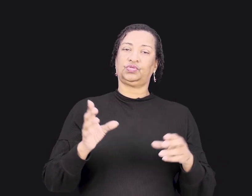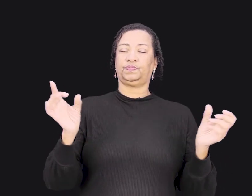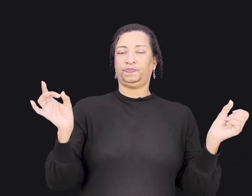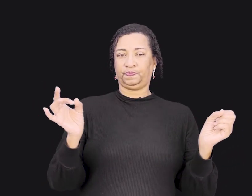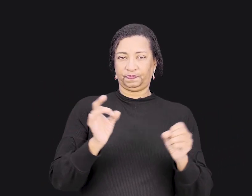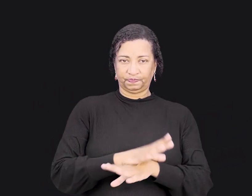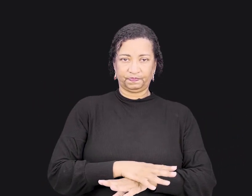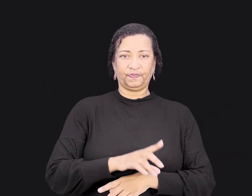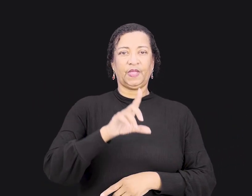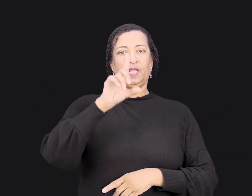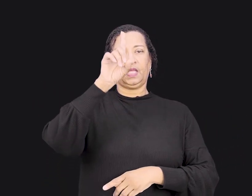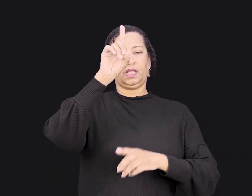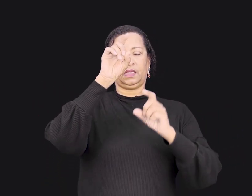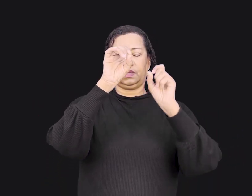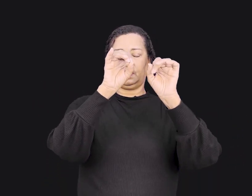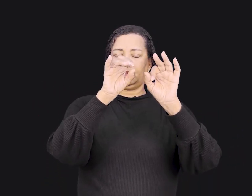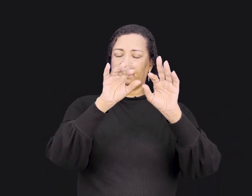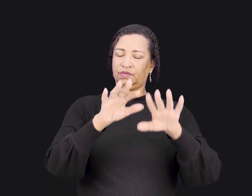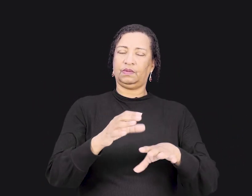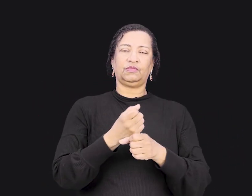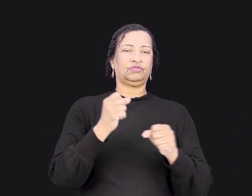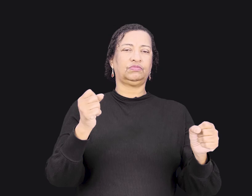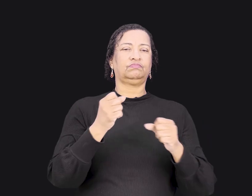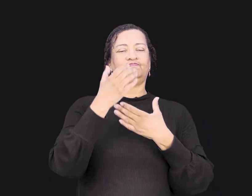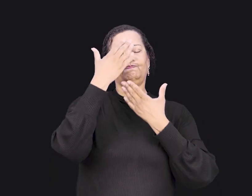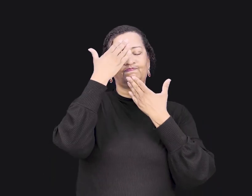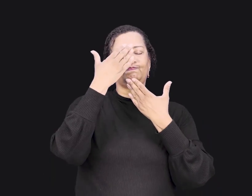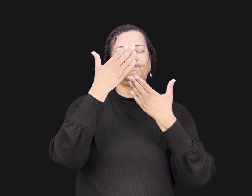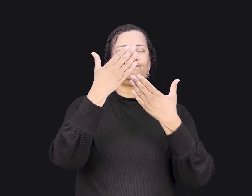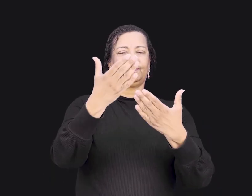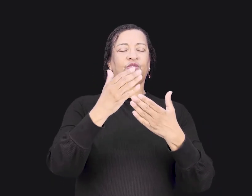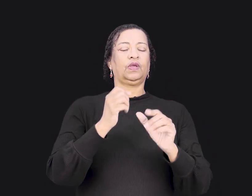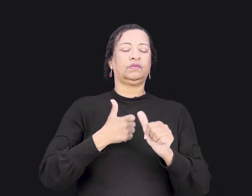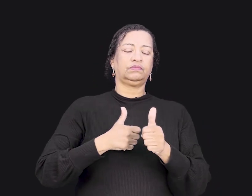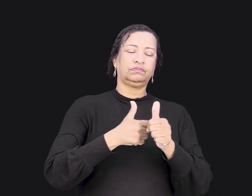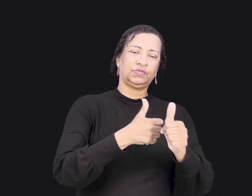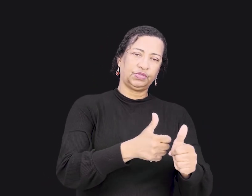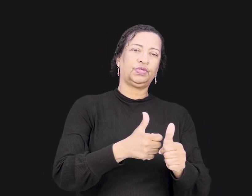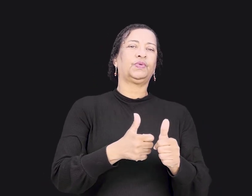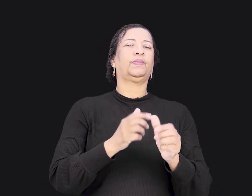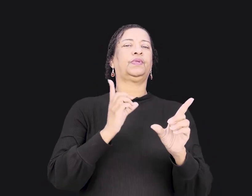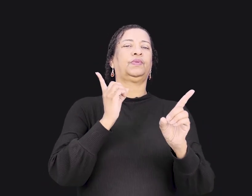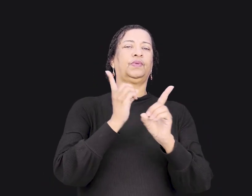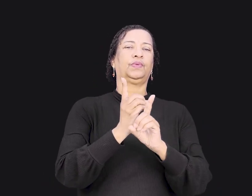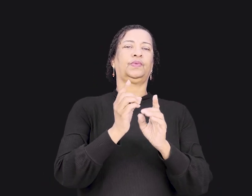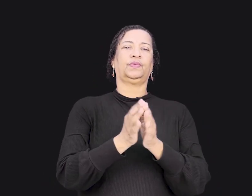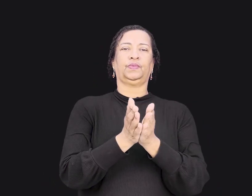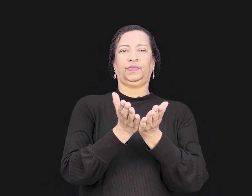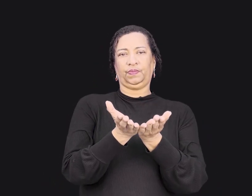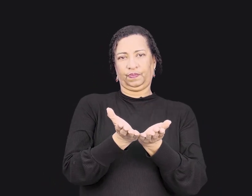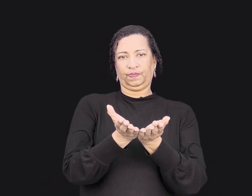acabou. Deus lhe abençoe grandemente. Muito obrigado por estar acompanhando Encontro com a Palavra.